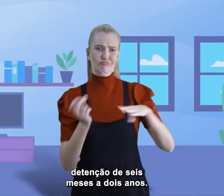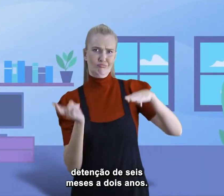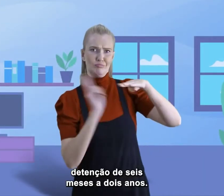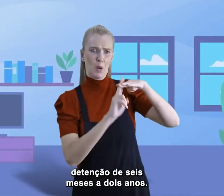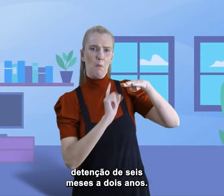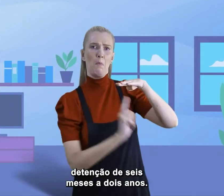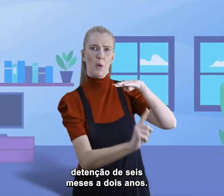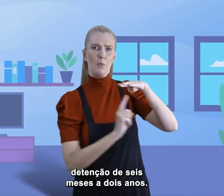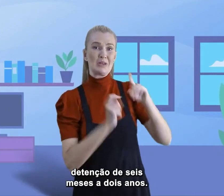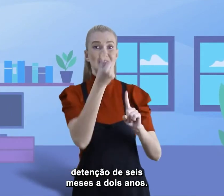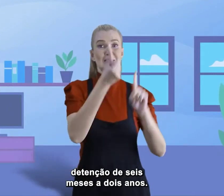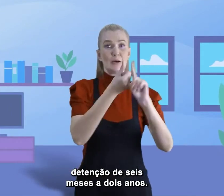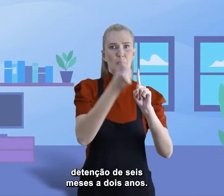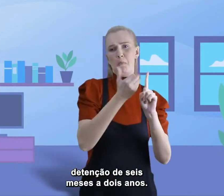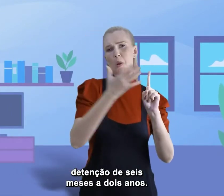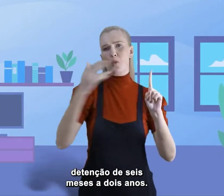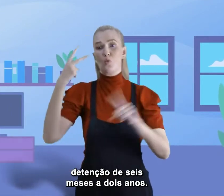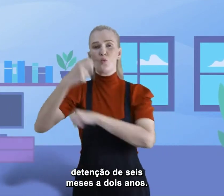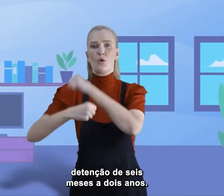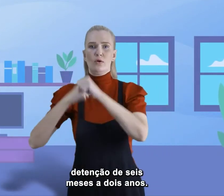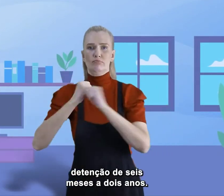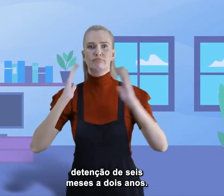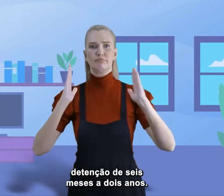detenção de 6 meses a 2 anos.